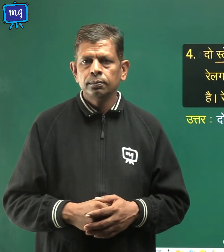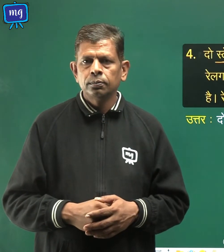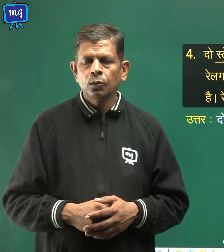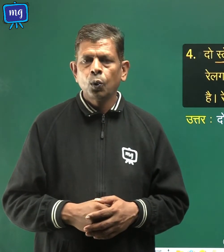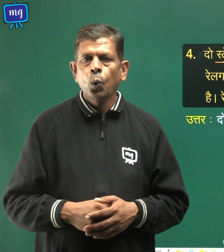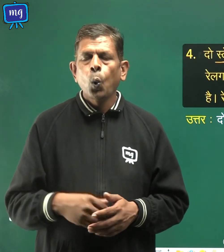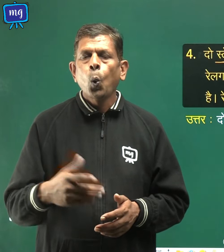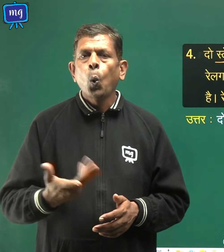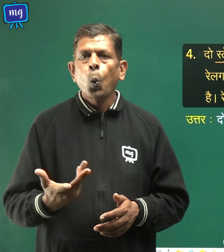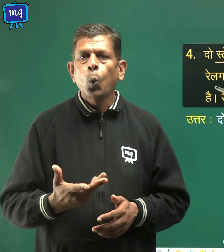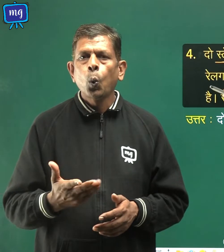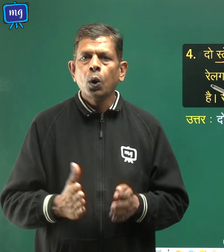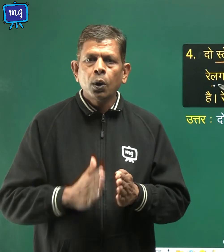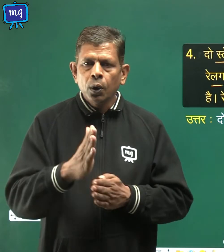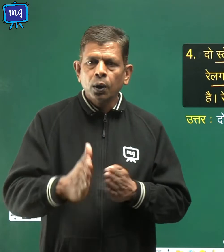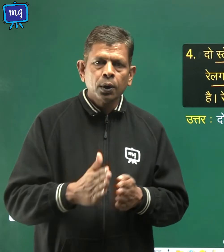कोई रेलगाड़ी